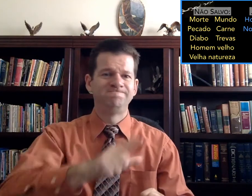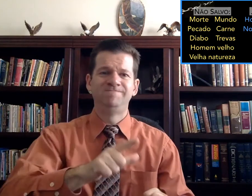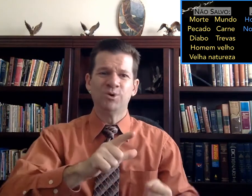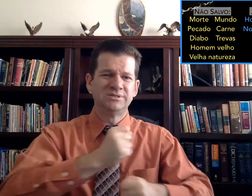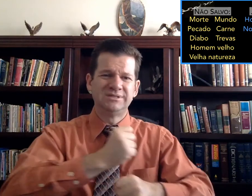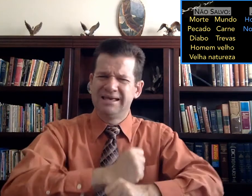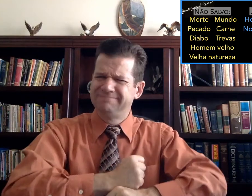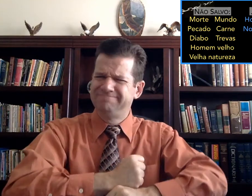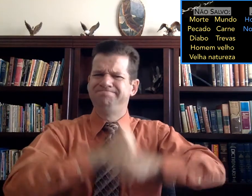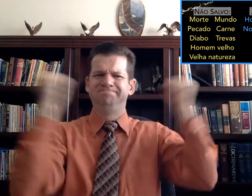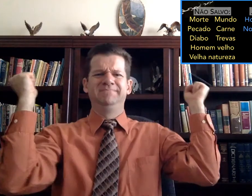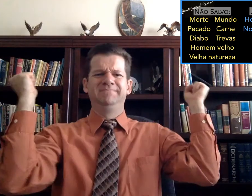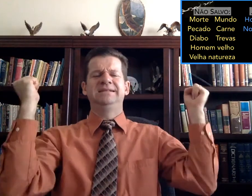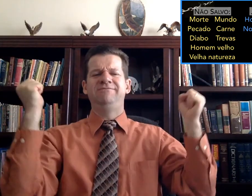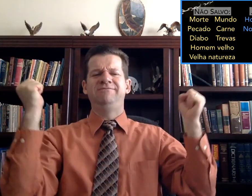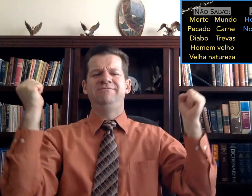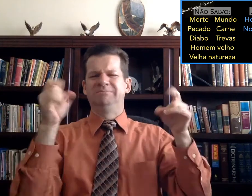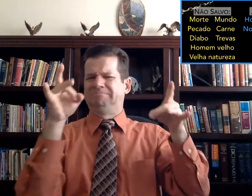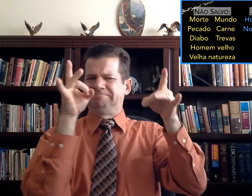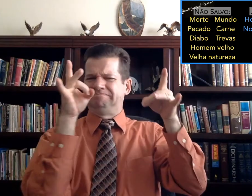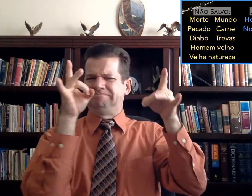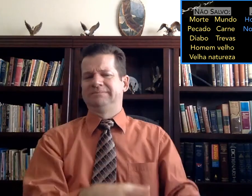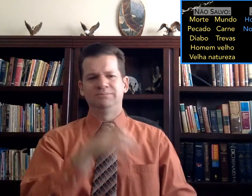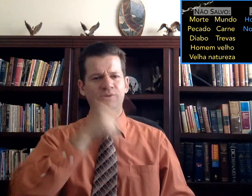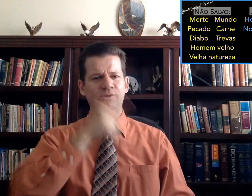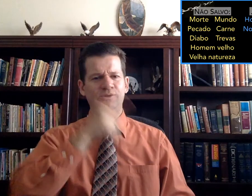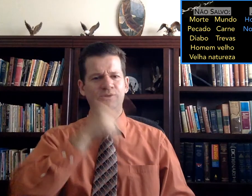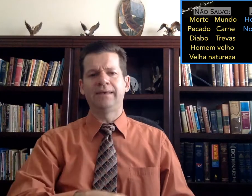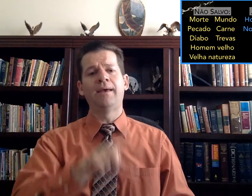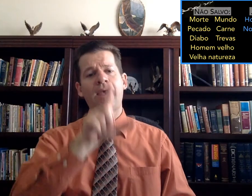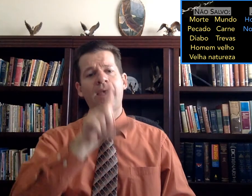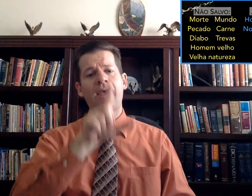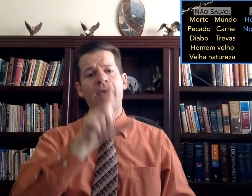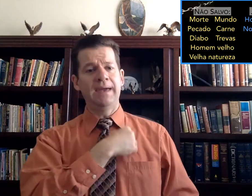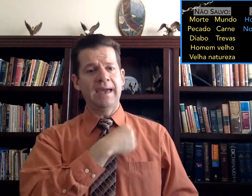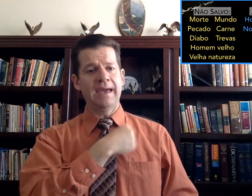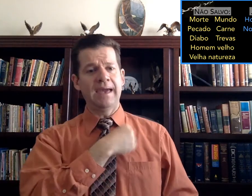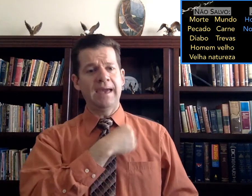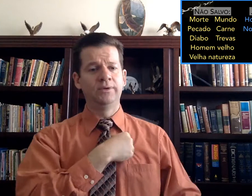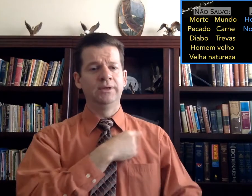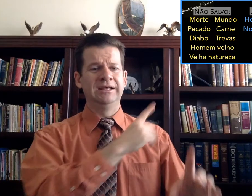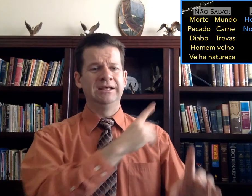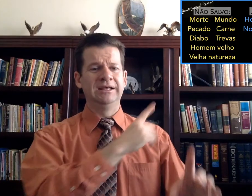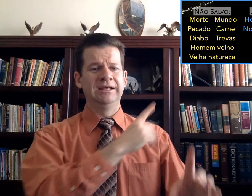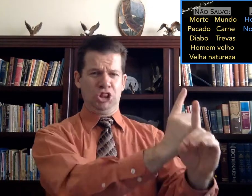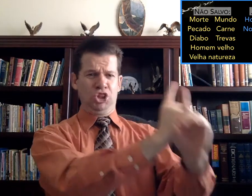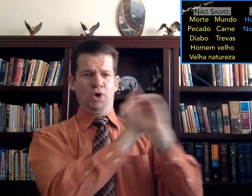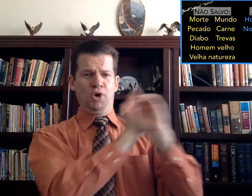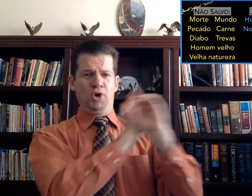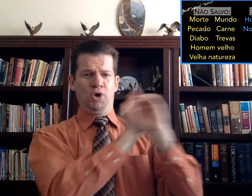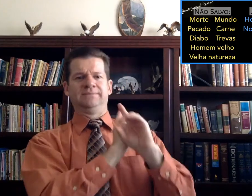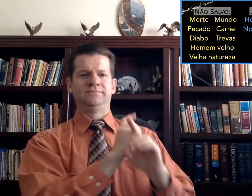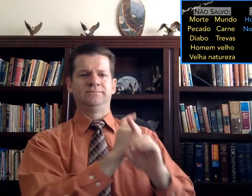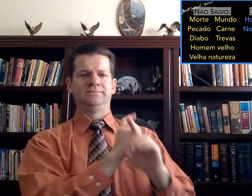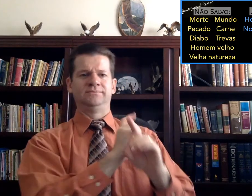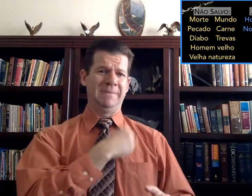não consegue se livrar, não consegue. É o pecado que domina. O